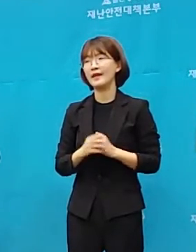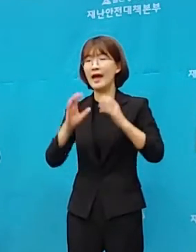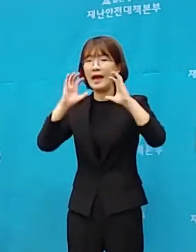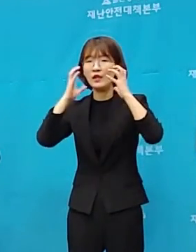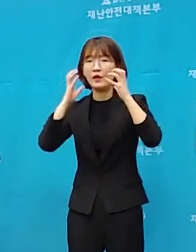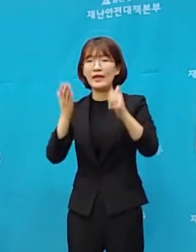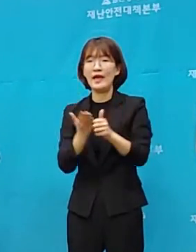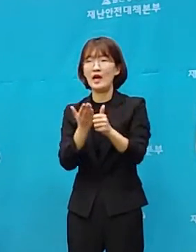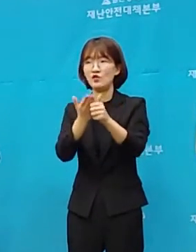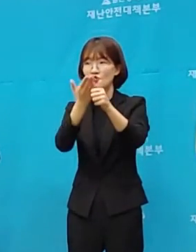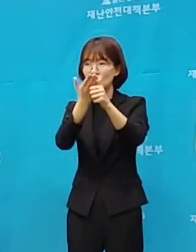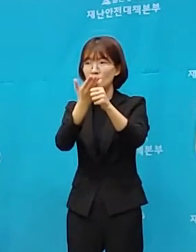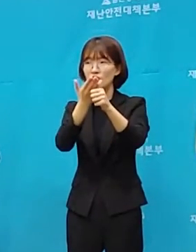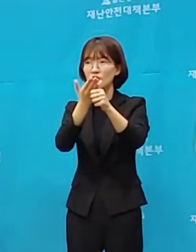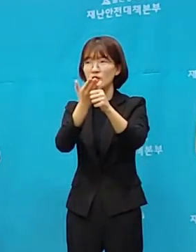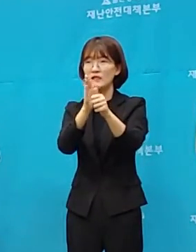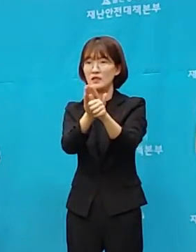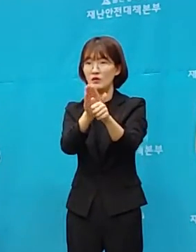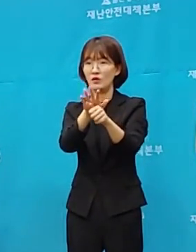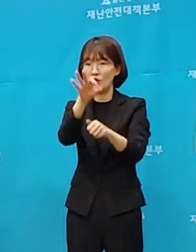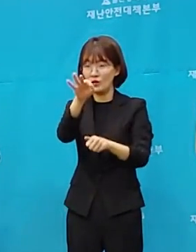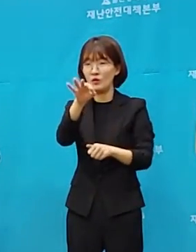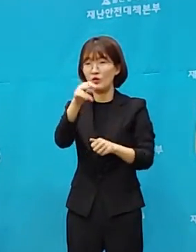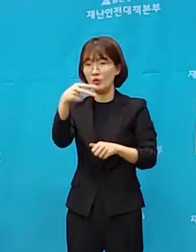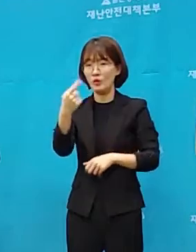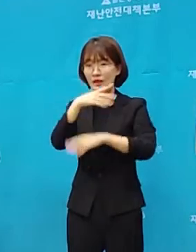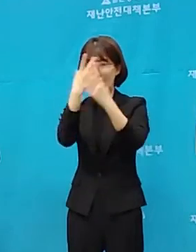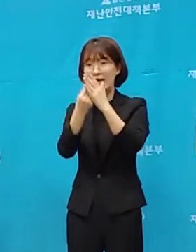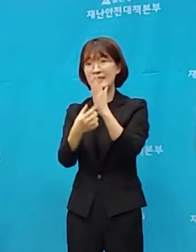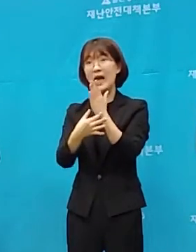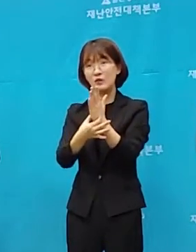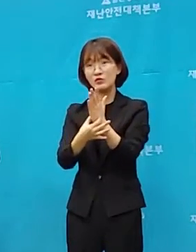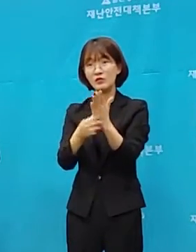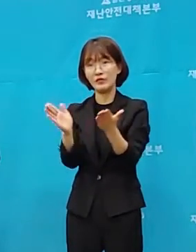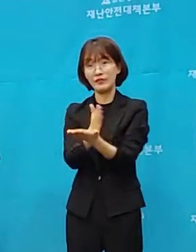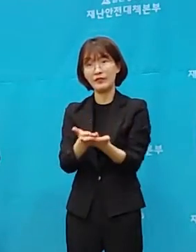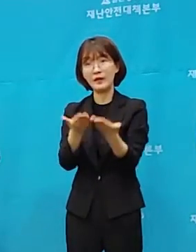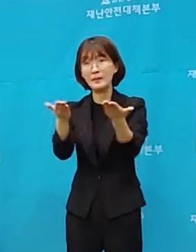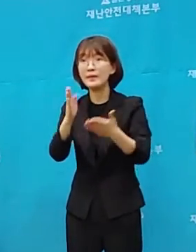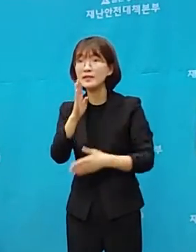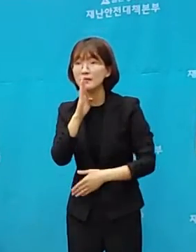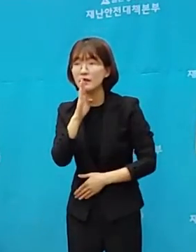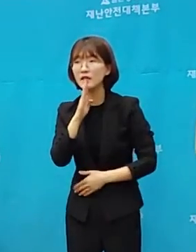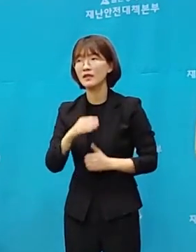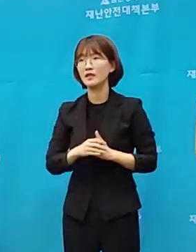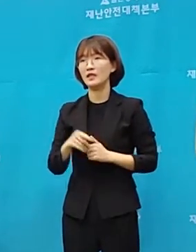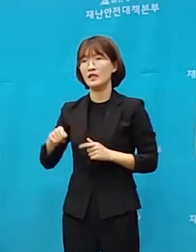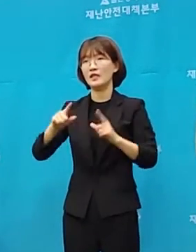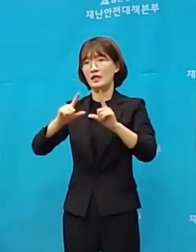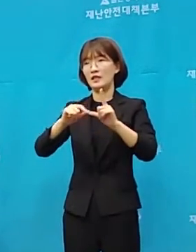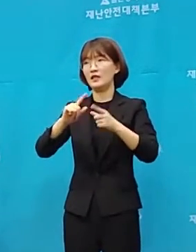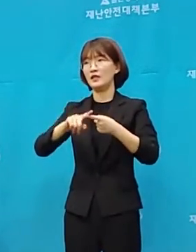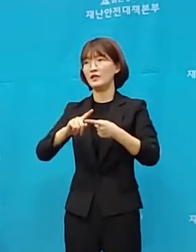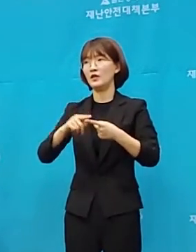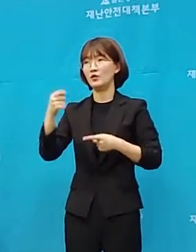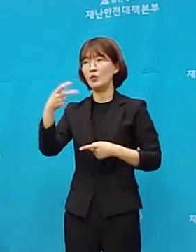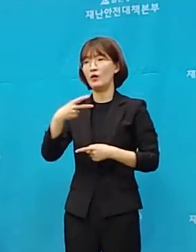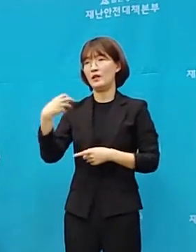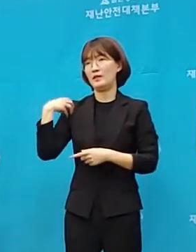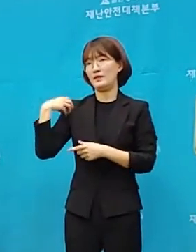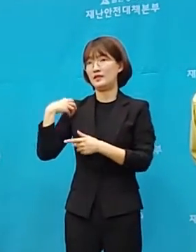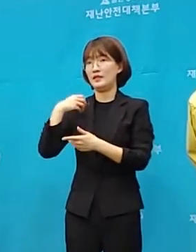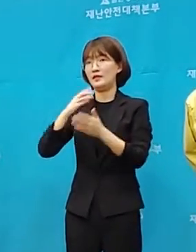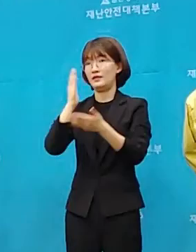아동 양육 부분도 상품권인데 그건 전부 상품권으로 지급을 하는 부분입니까? 예, 이 부분에 대해서는 해당 부서 그리고 또 한 가지